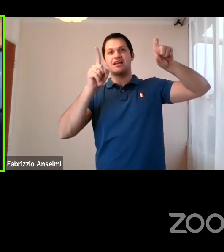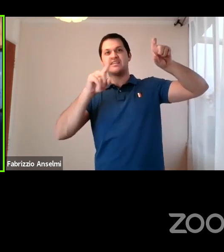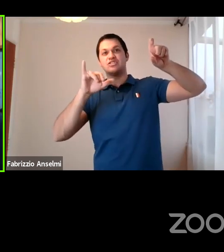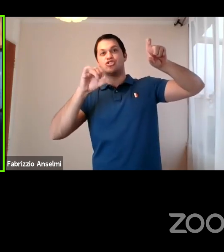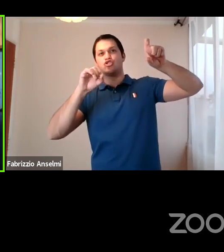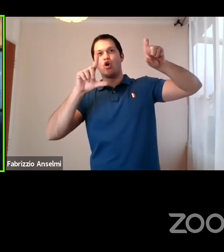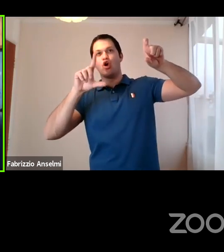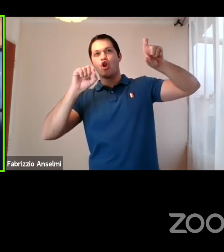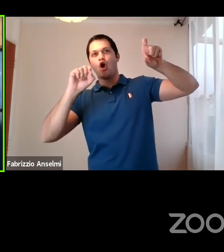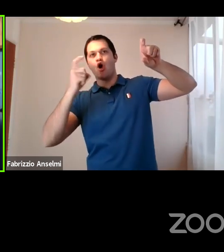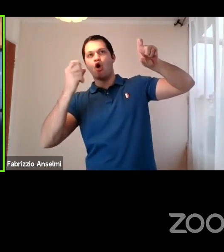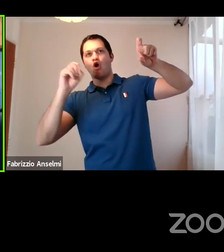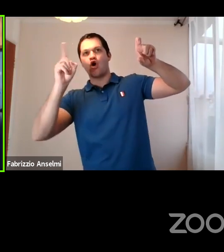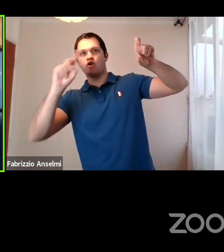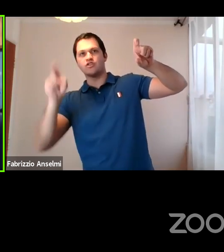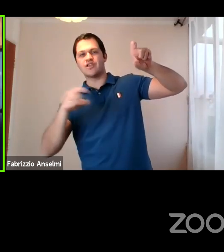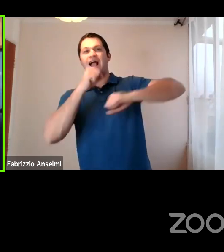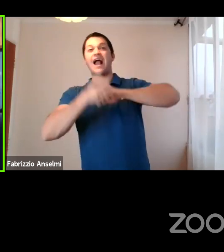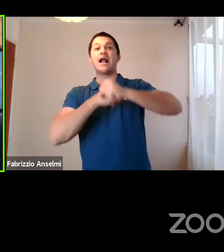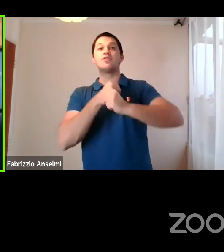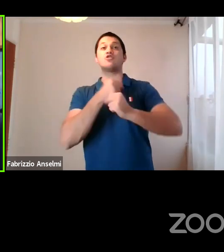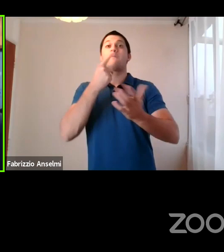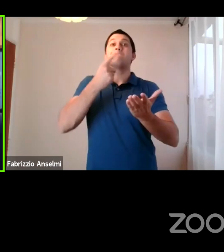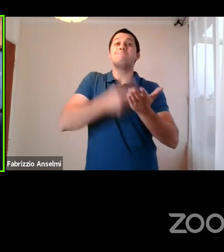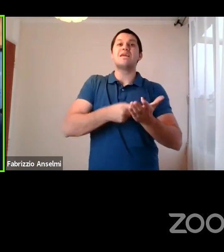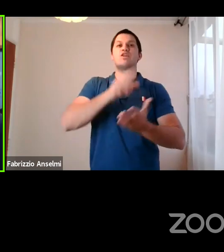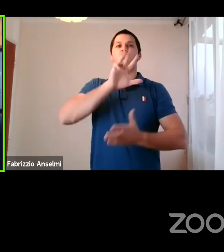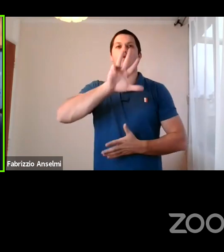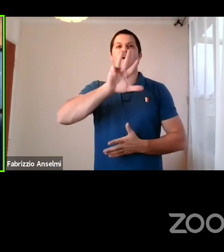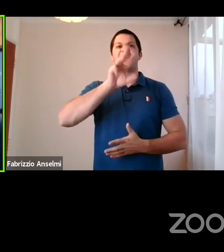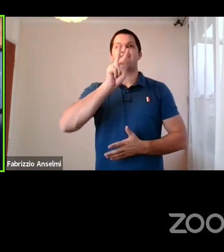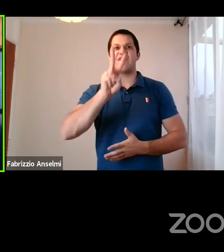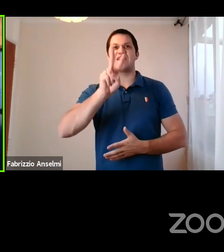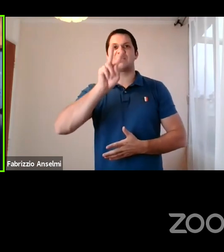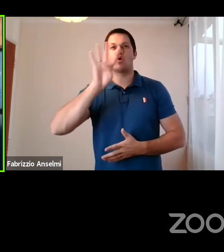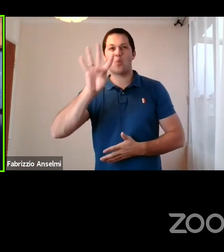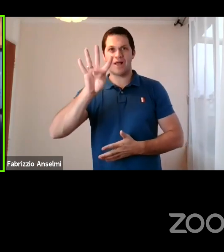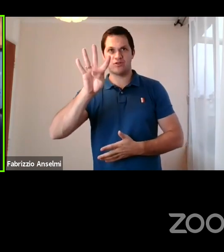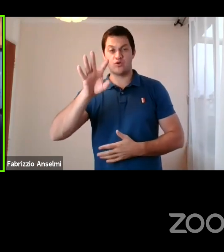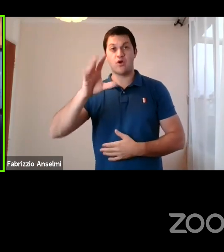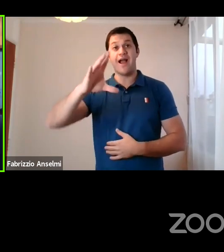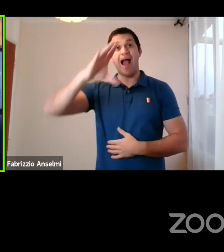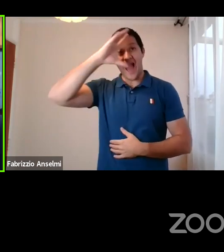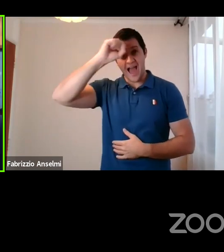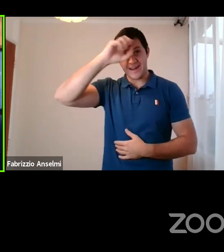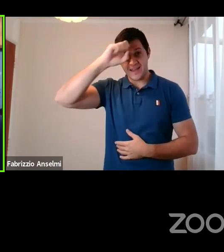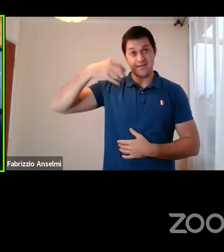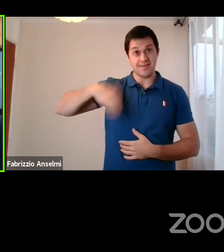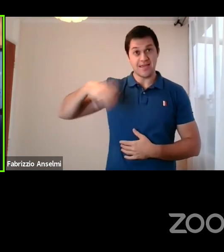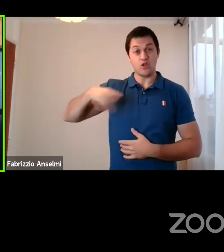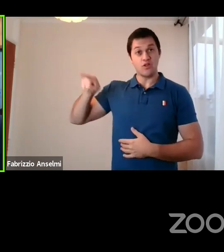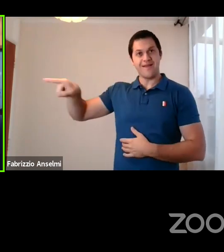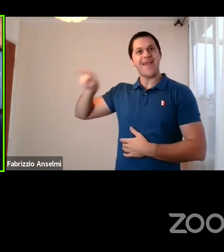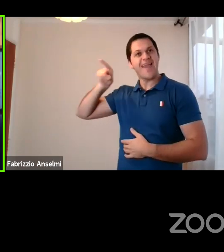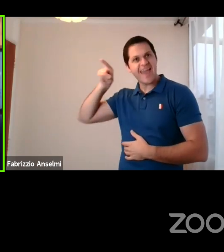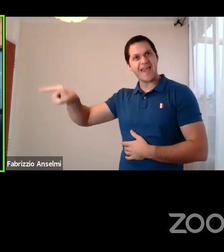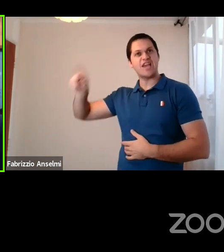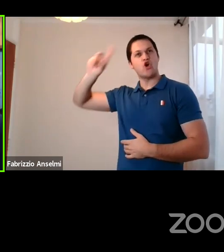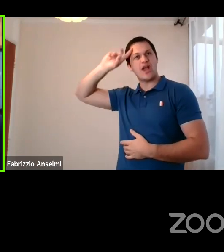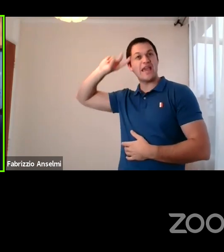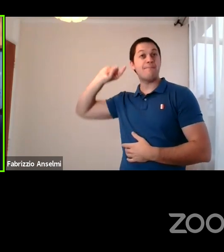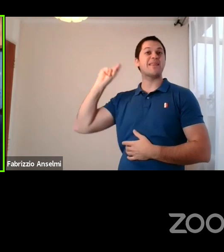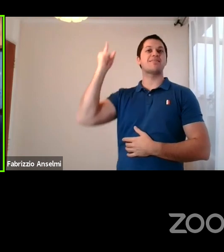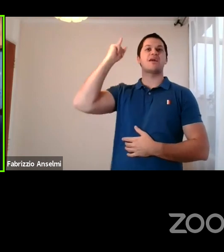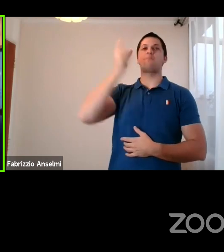1924. ¿Ya? Los argentinos fueron los que inventaron la palabra kinesiólogo. Hasta antes de ese